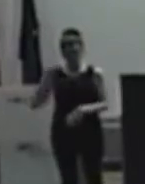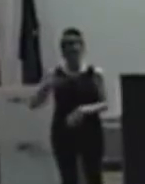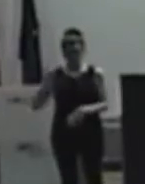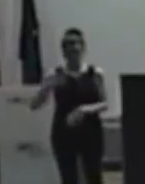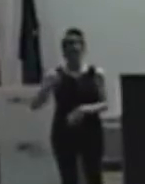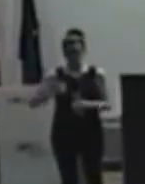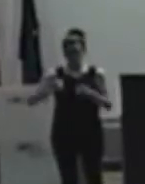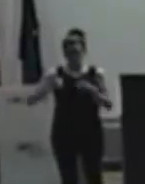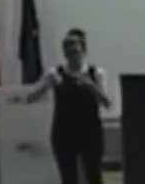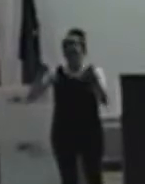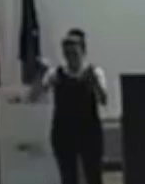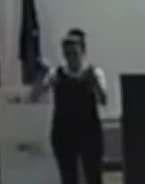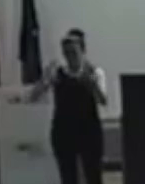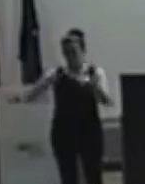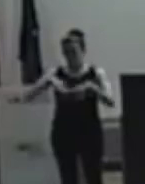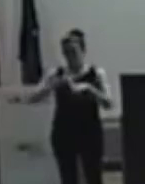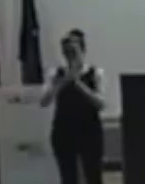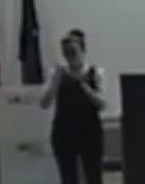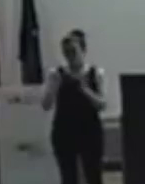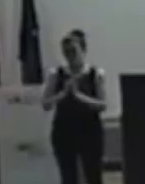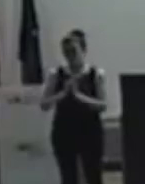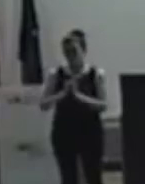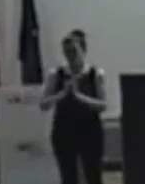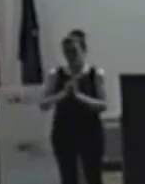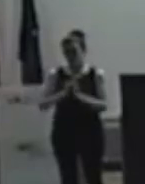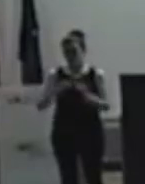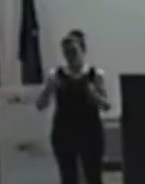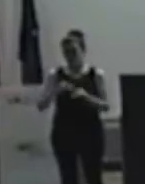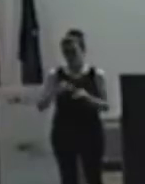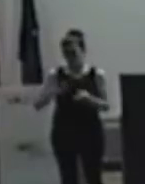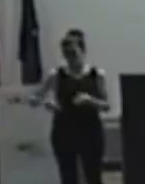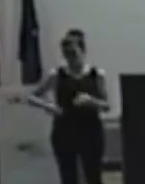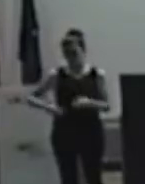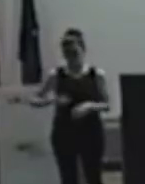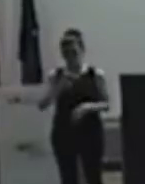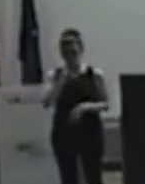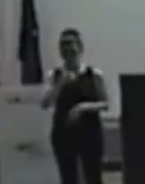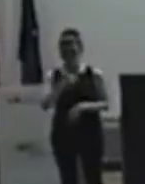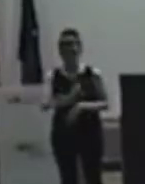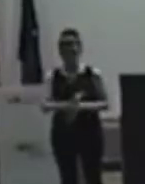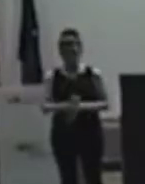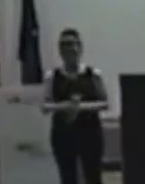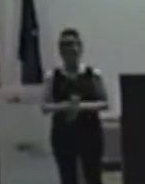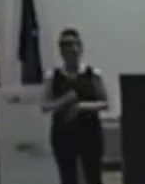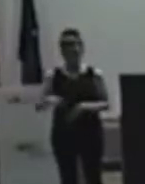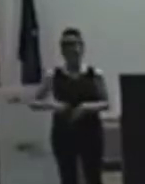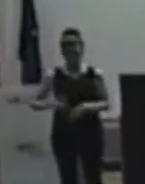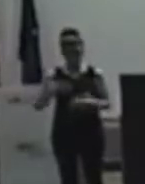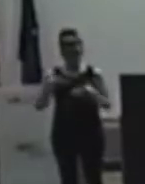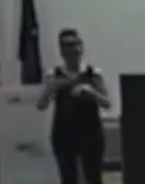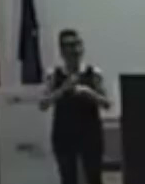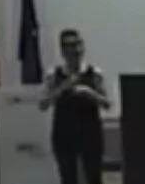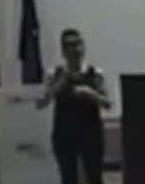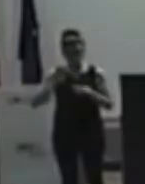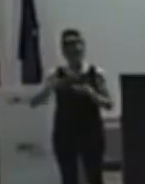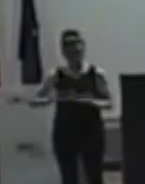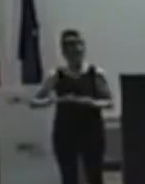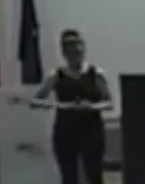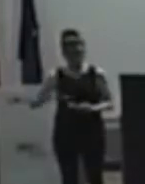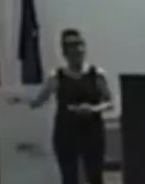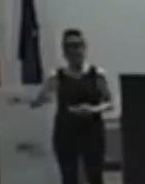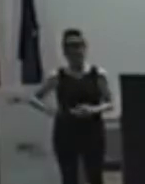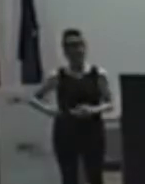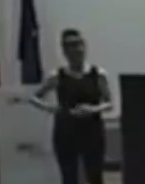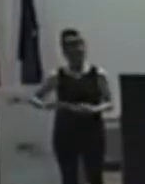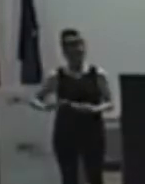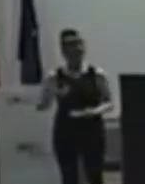la conclusión a la que llega es esto no me gusta, y esto me agobia o me pesa